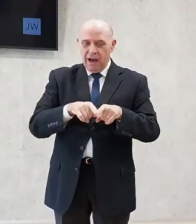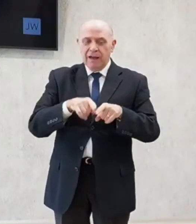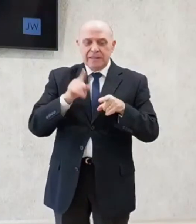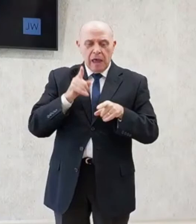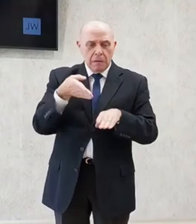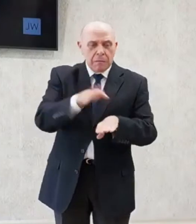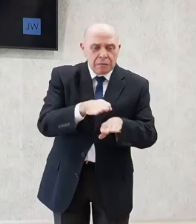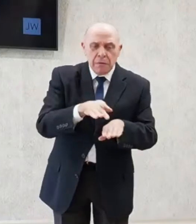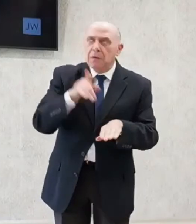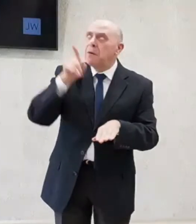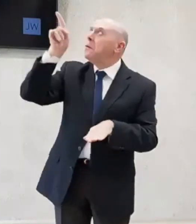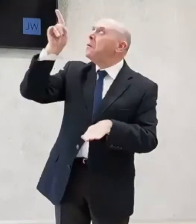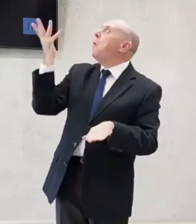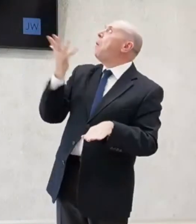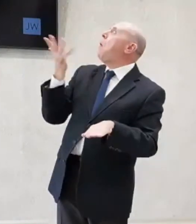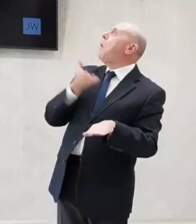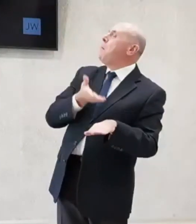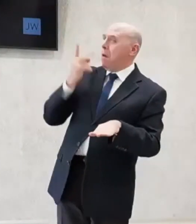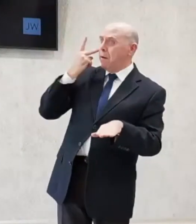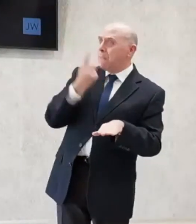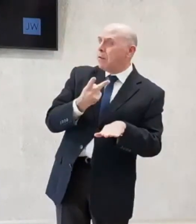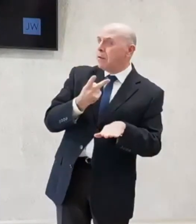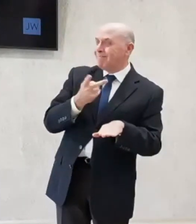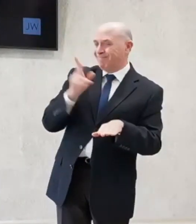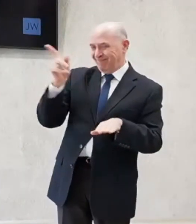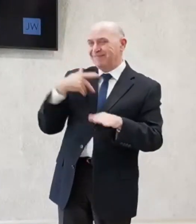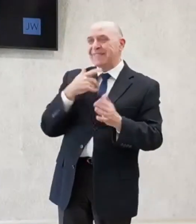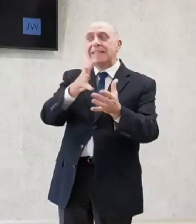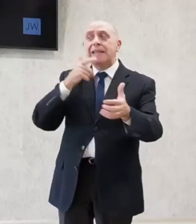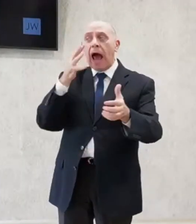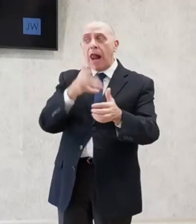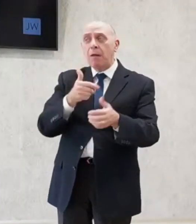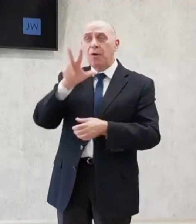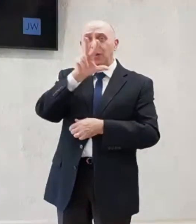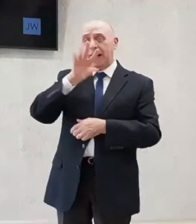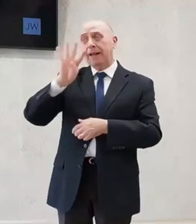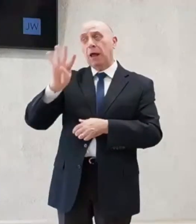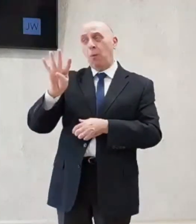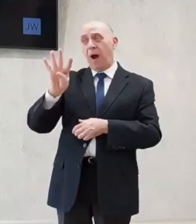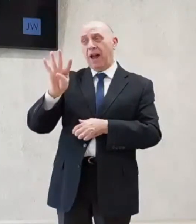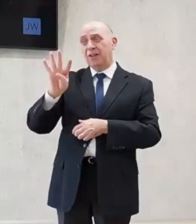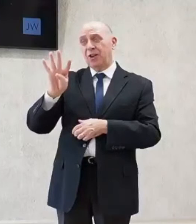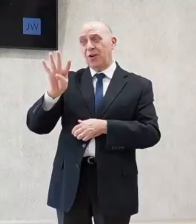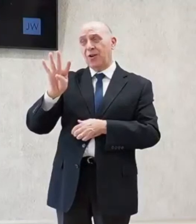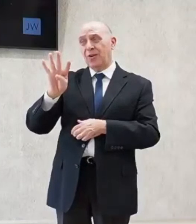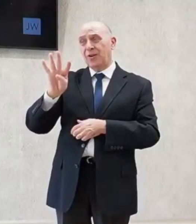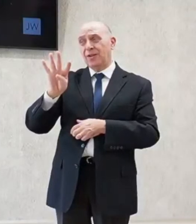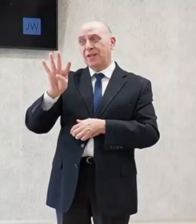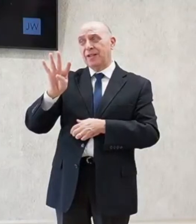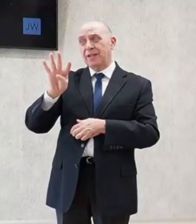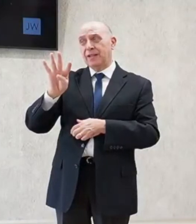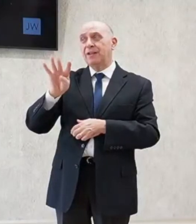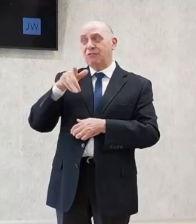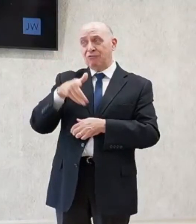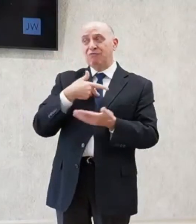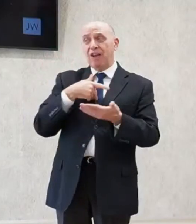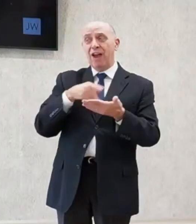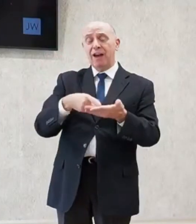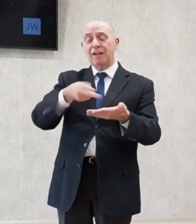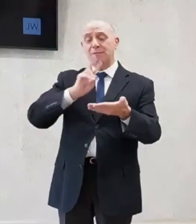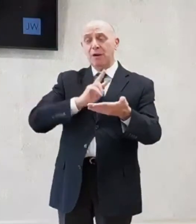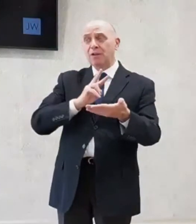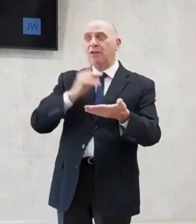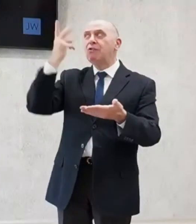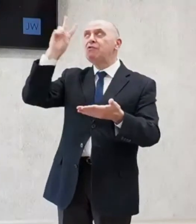faceva sesso che ci dà risposta così vi invito a prendere il Salmo 34 perché Troveremo una chiara risposta a questa domanda come